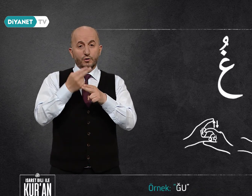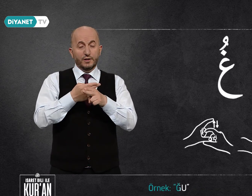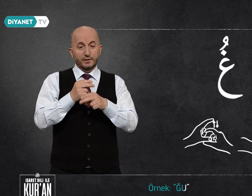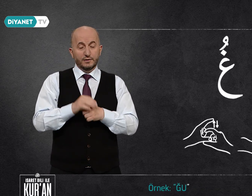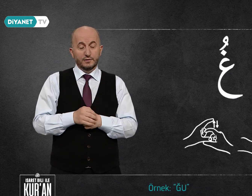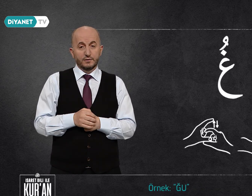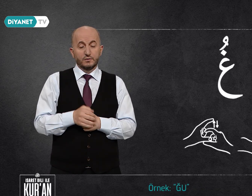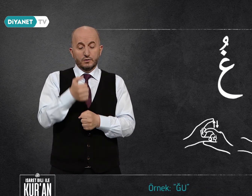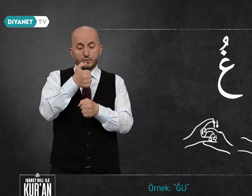hu